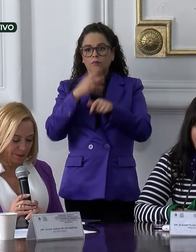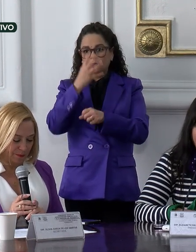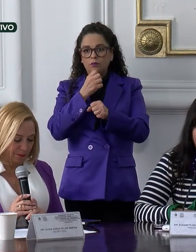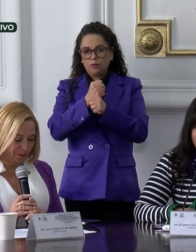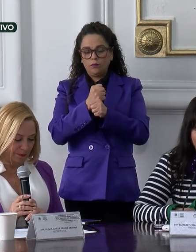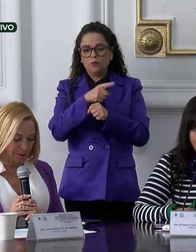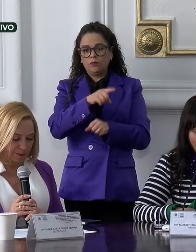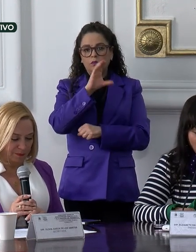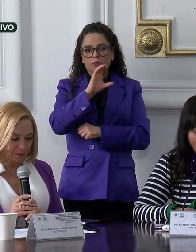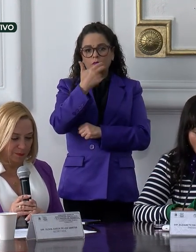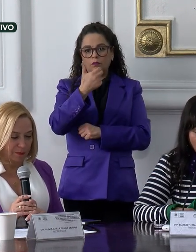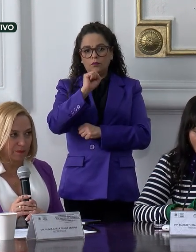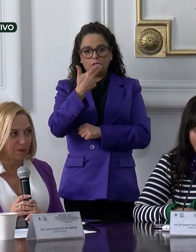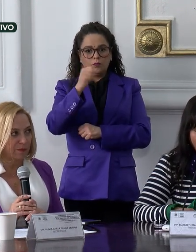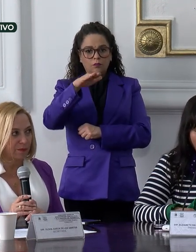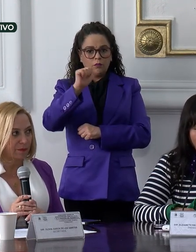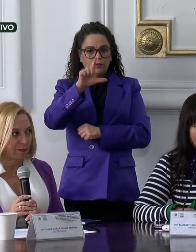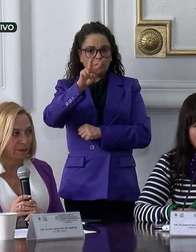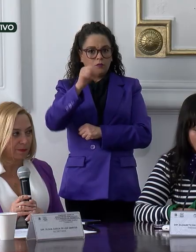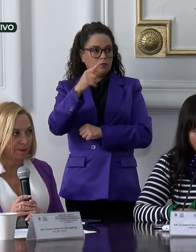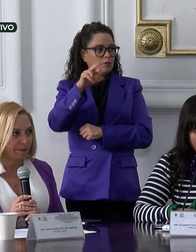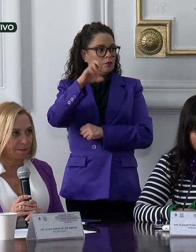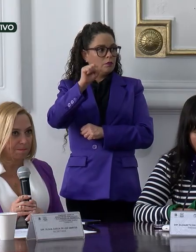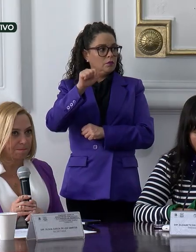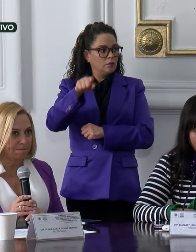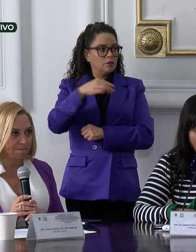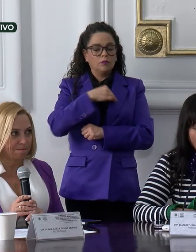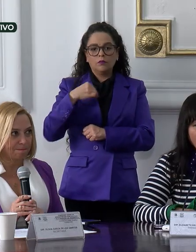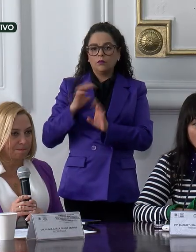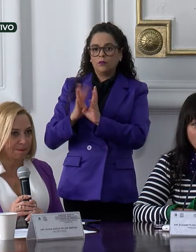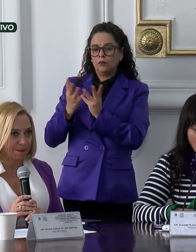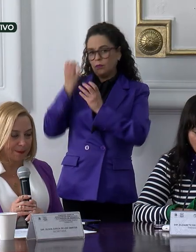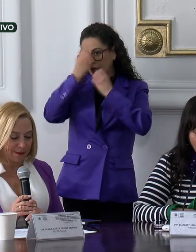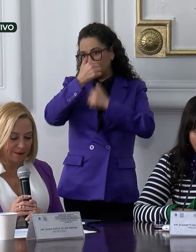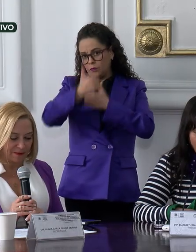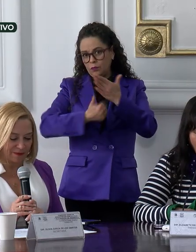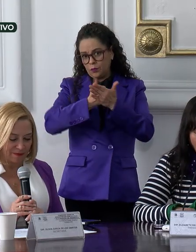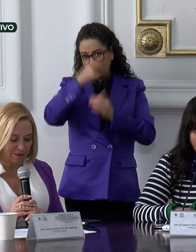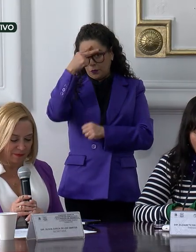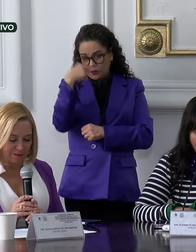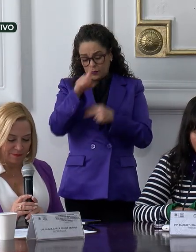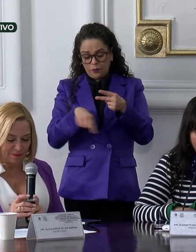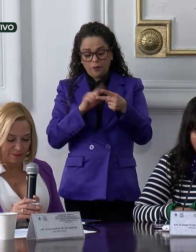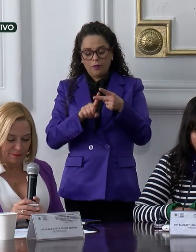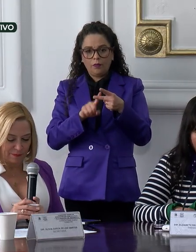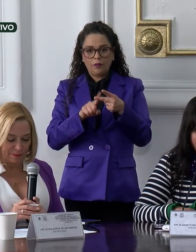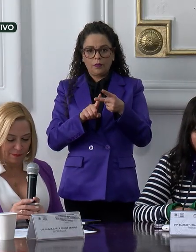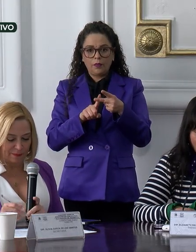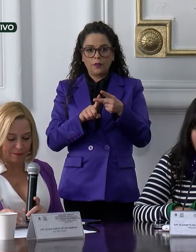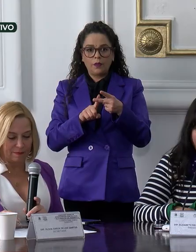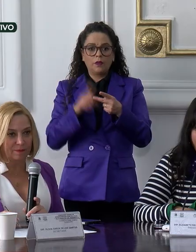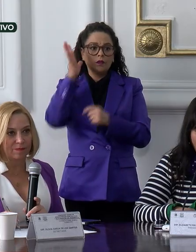Teresa para integrar por un periodo adicional el Consejo de Evaluación de la Ciudad de México. Segundo, se somete a consideración del Pleno del